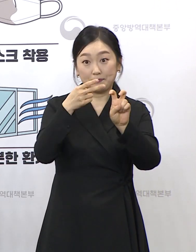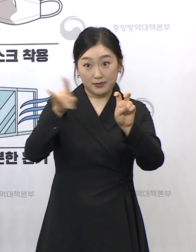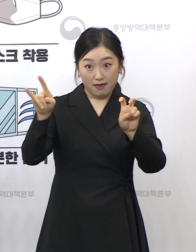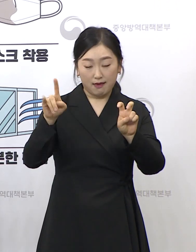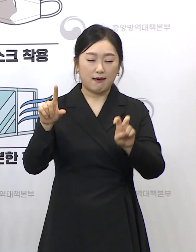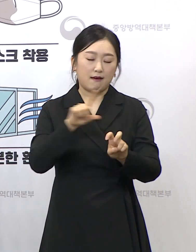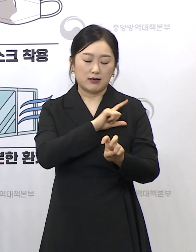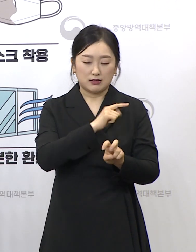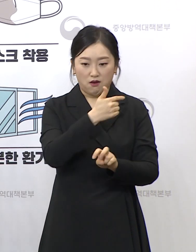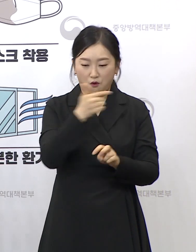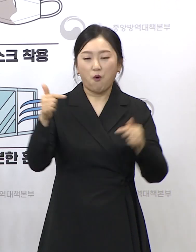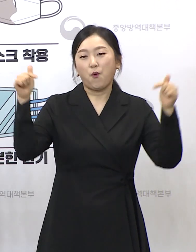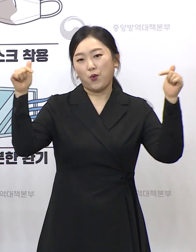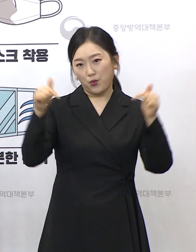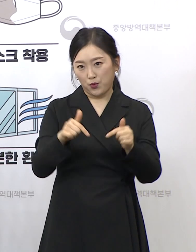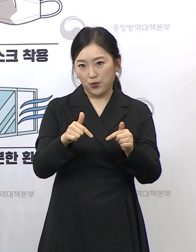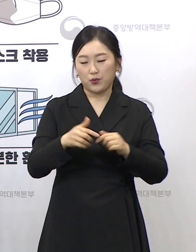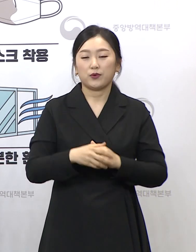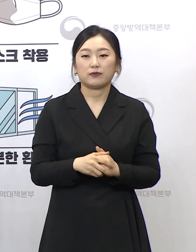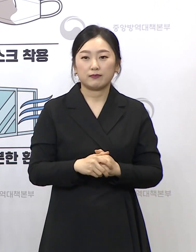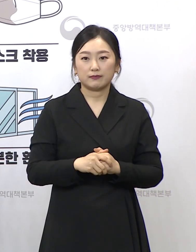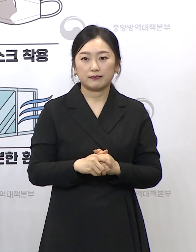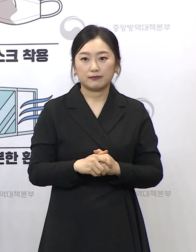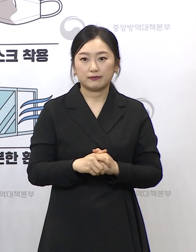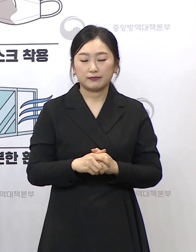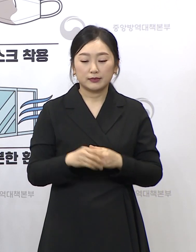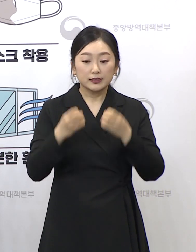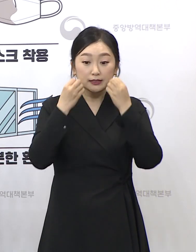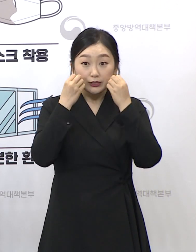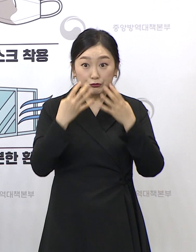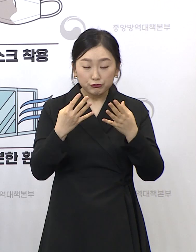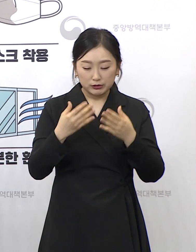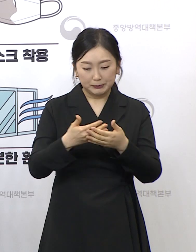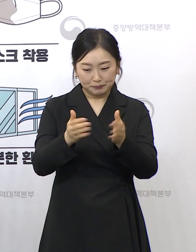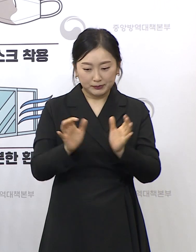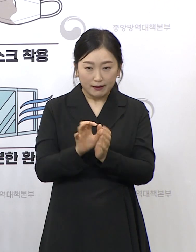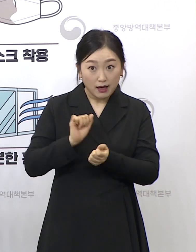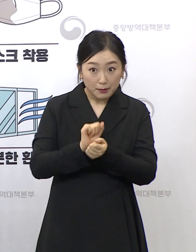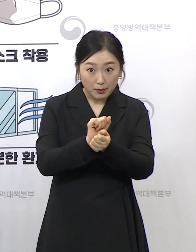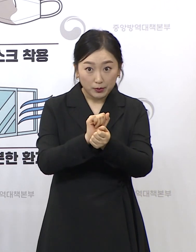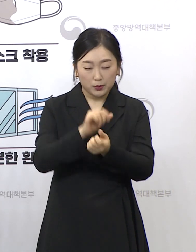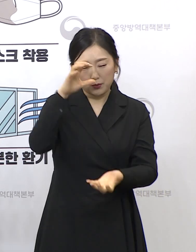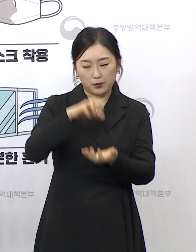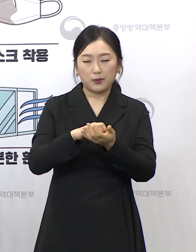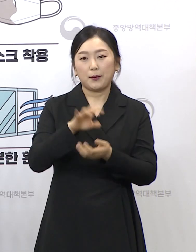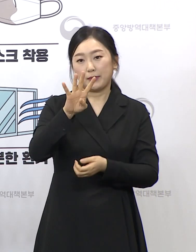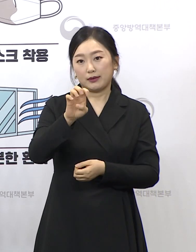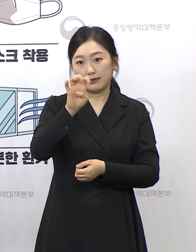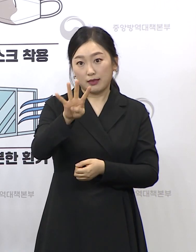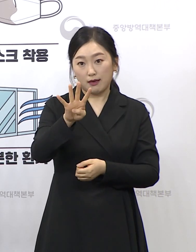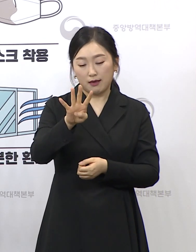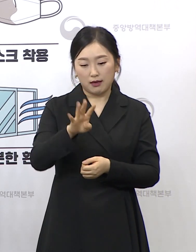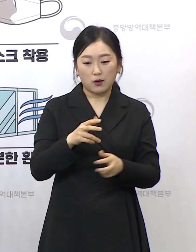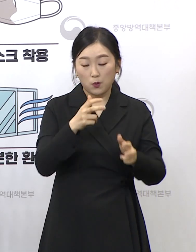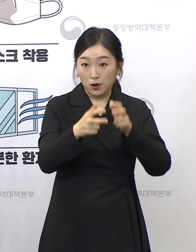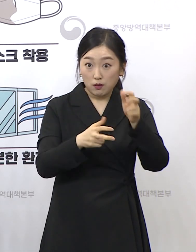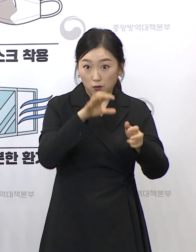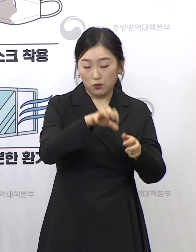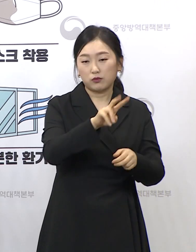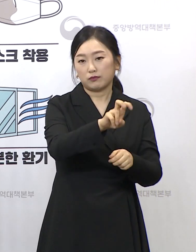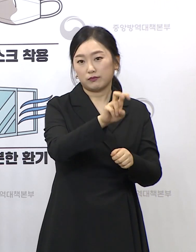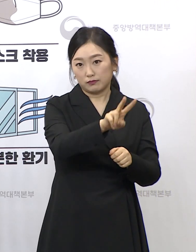폭이 가장 컸습니다. 신규 집단 감염은 총 44건으로 사업장이